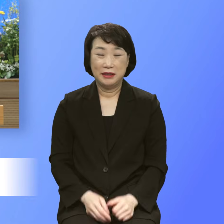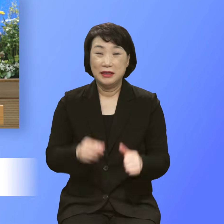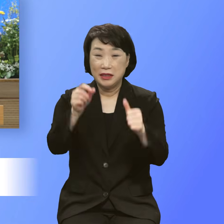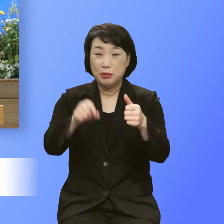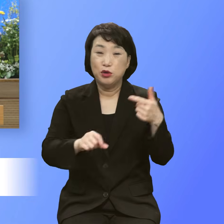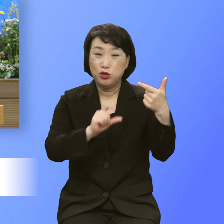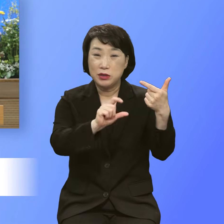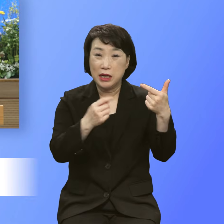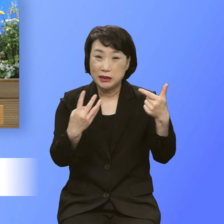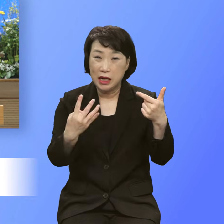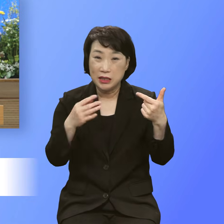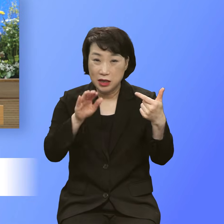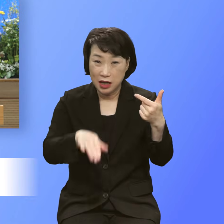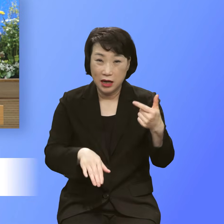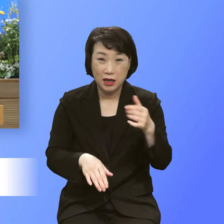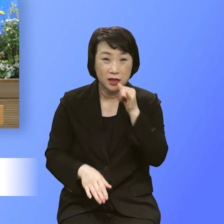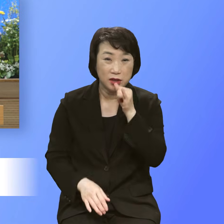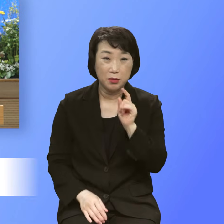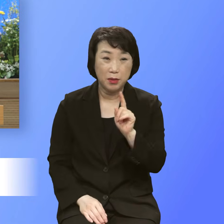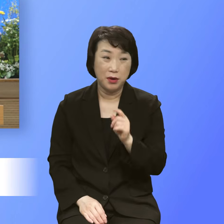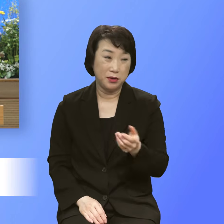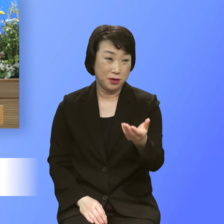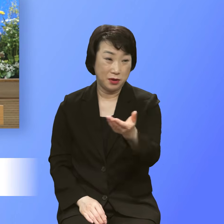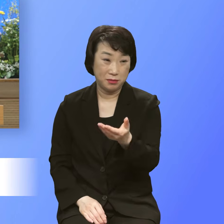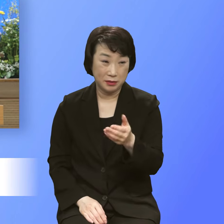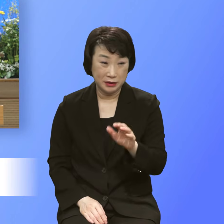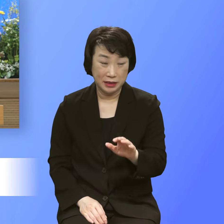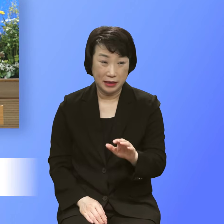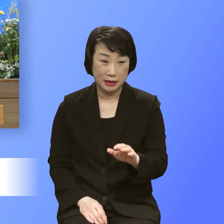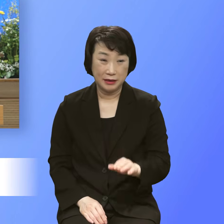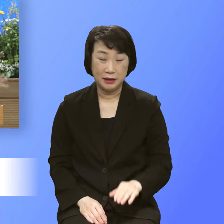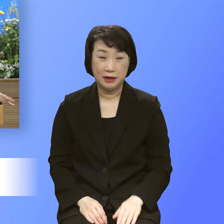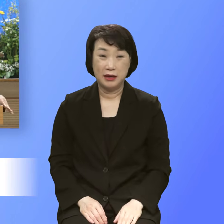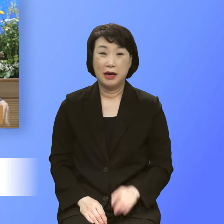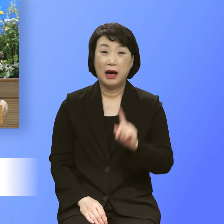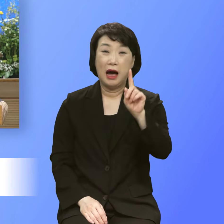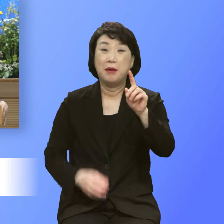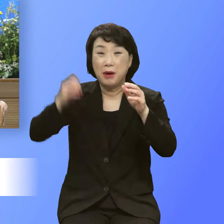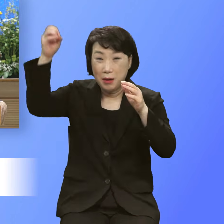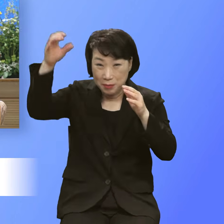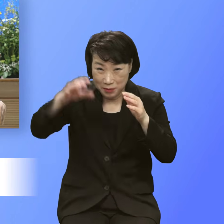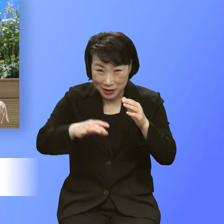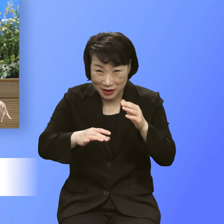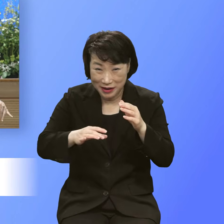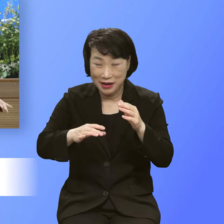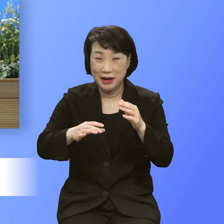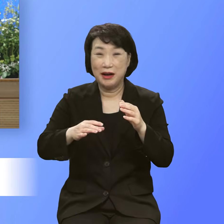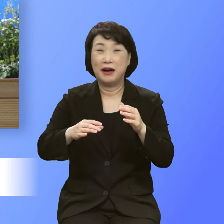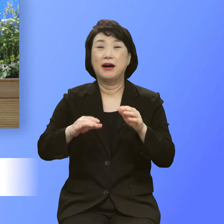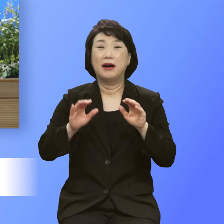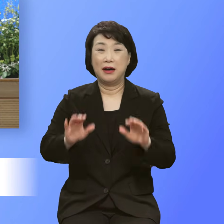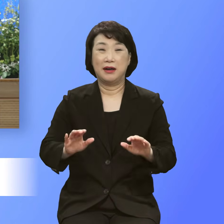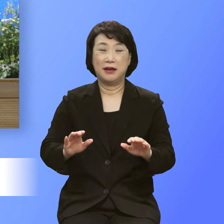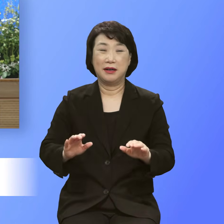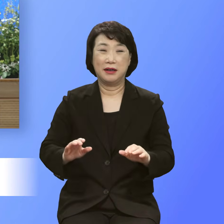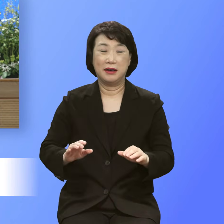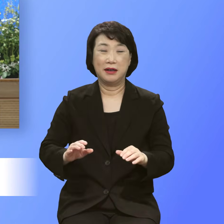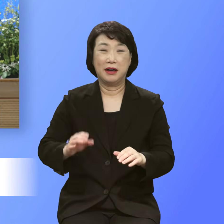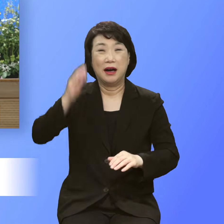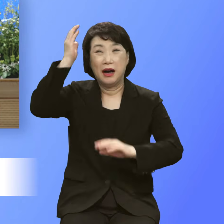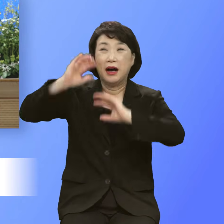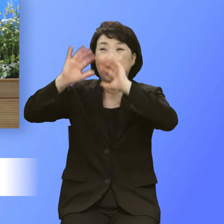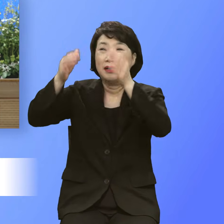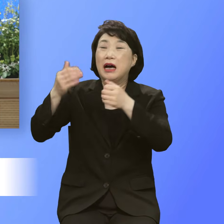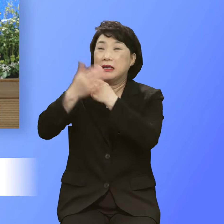히브리서 6장 4절 이하에는 뭐라고 했을까? 한 번 빛이 멀었고